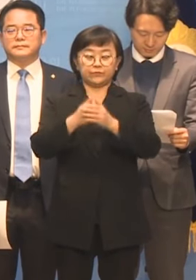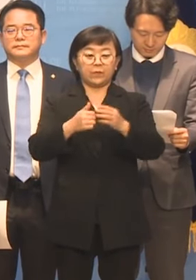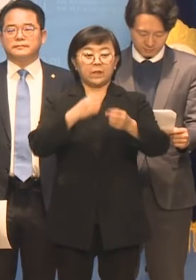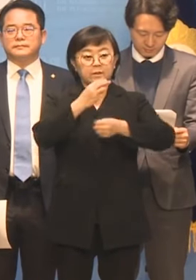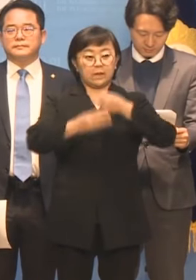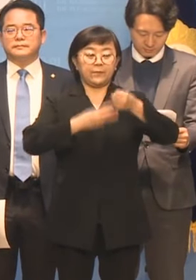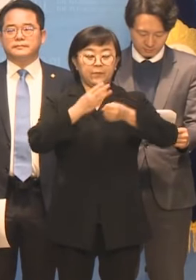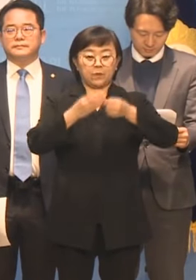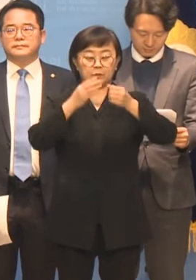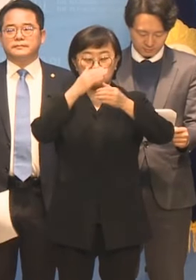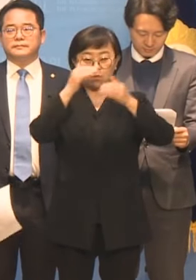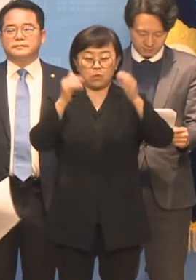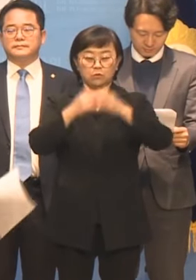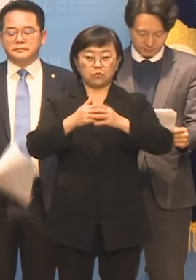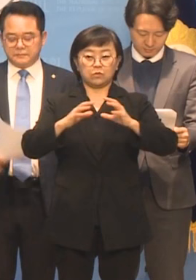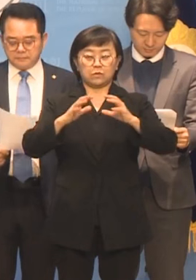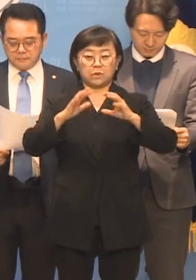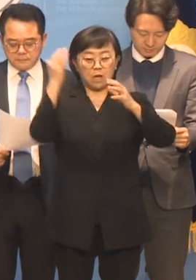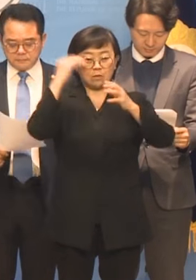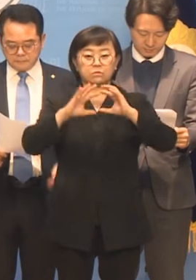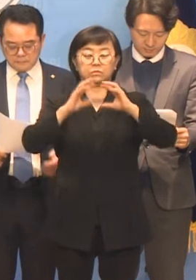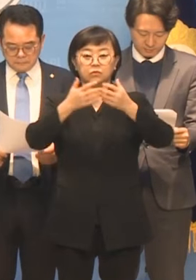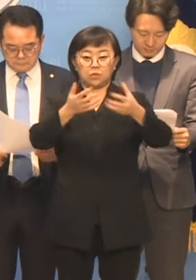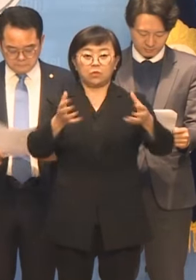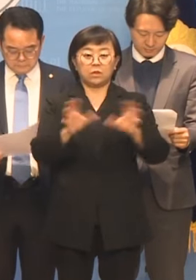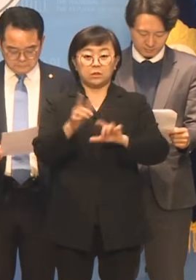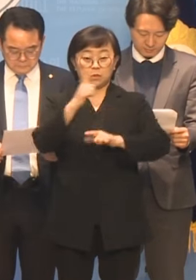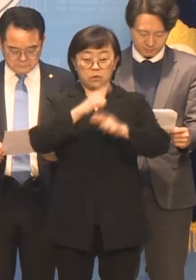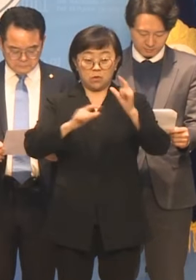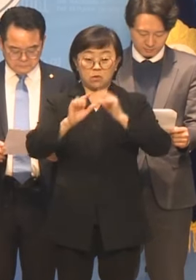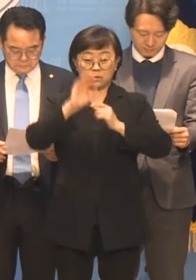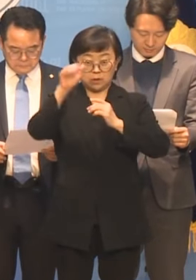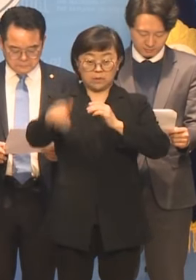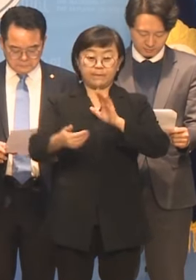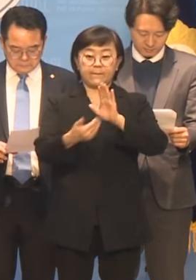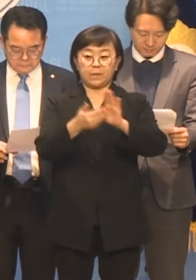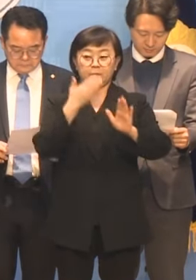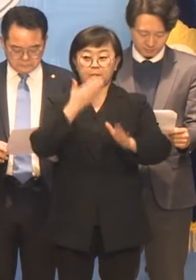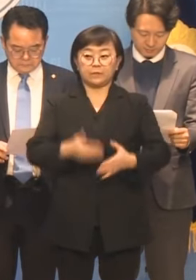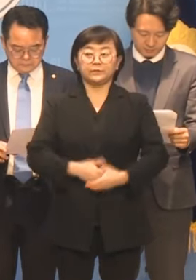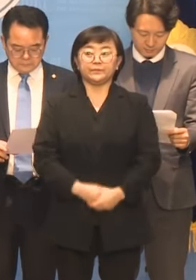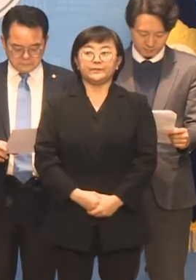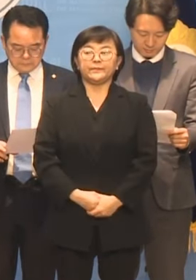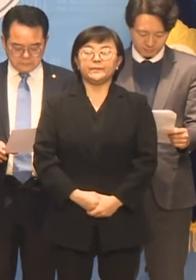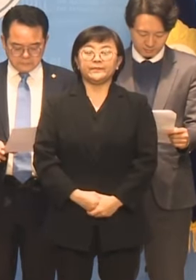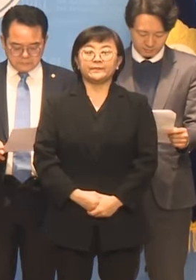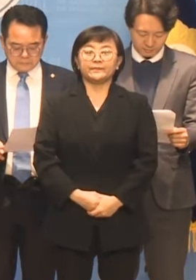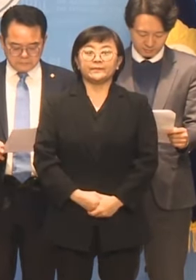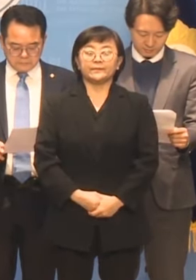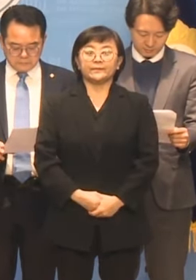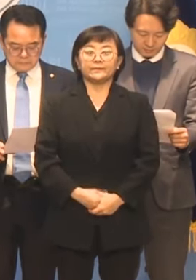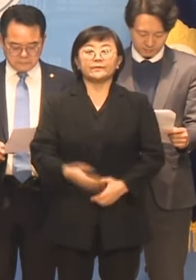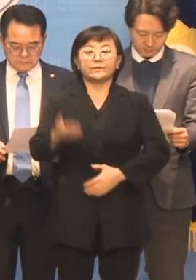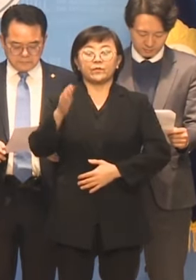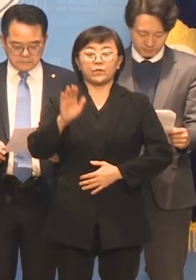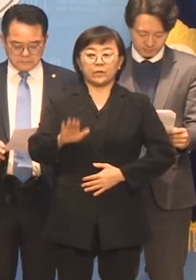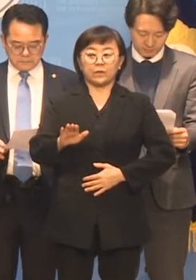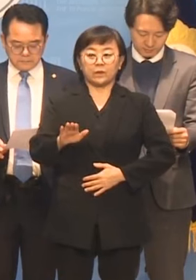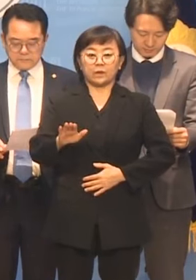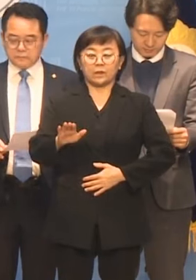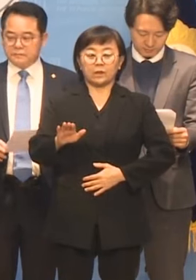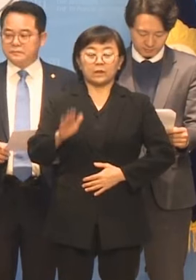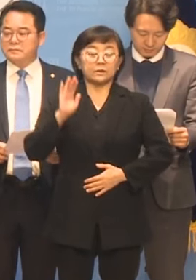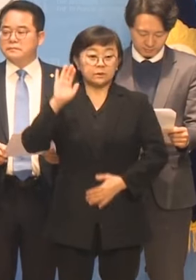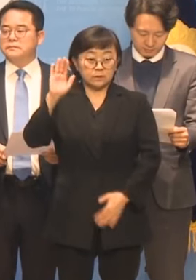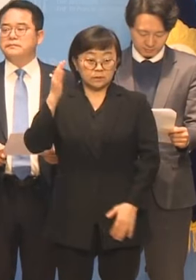3년 동안 대한민국 공동체가 더 나락으로 떨어지는 것을 막을 수 있습니다. 그럼에도 불구하고